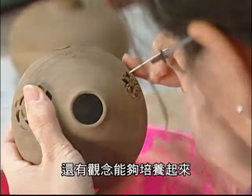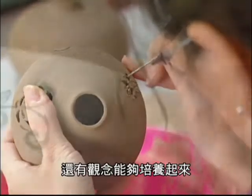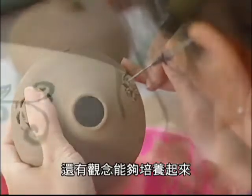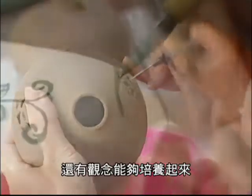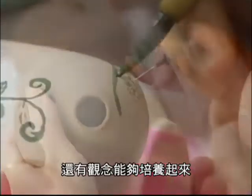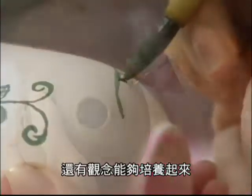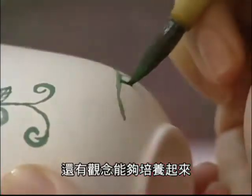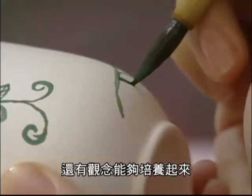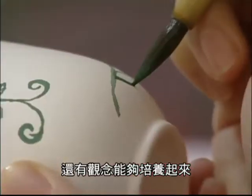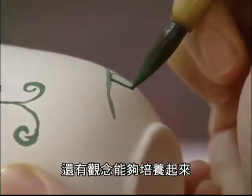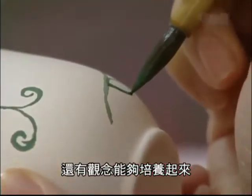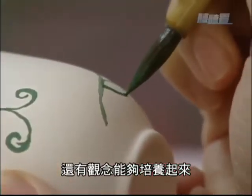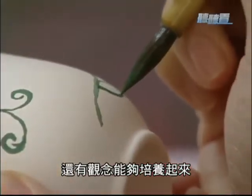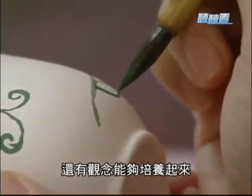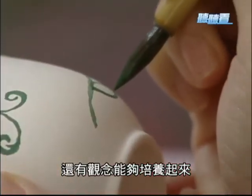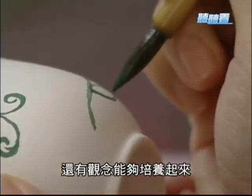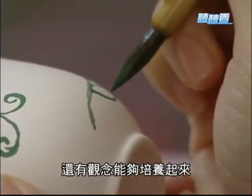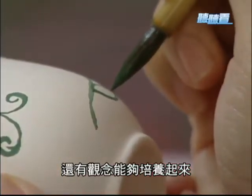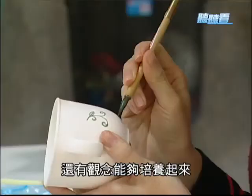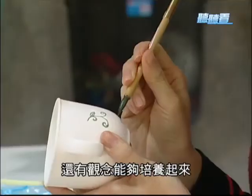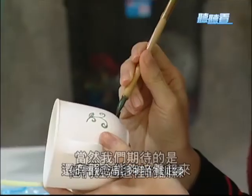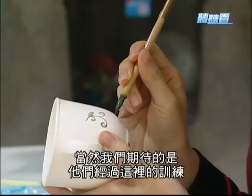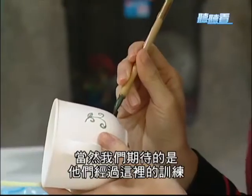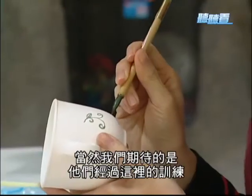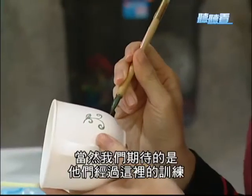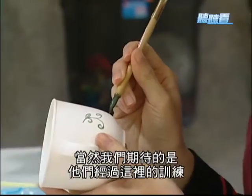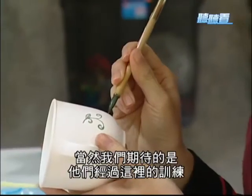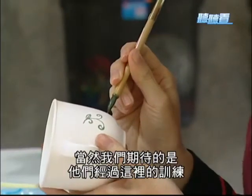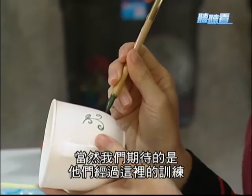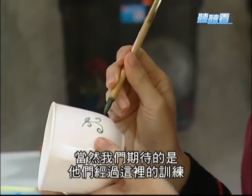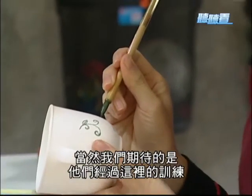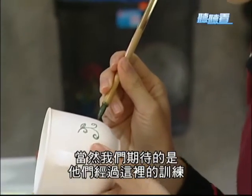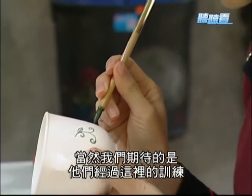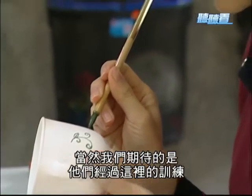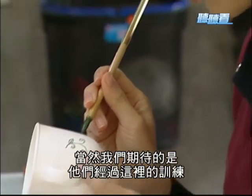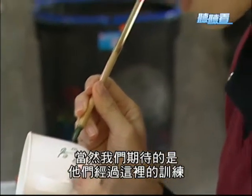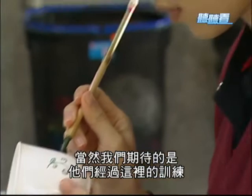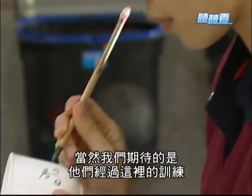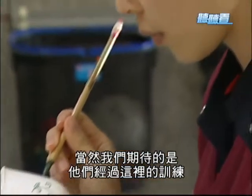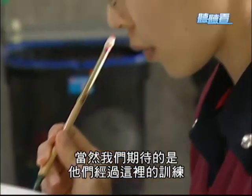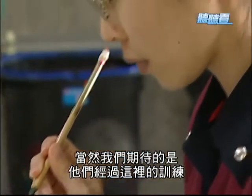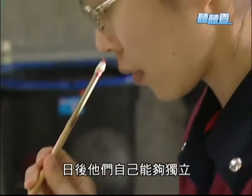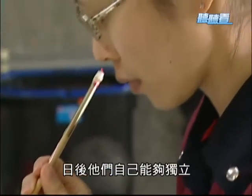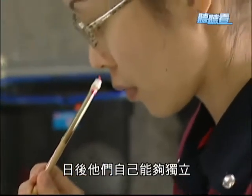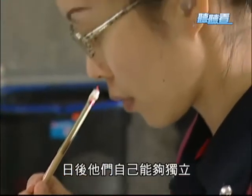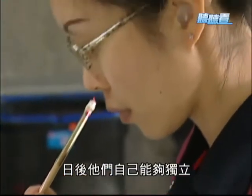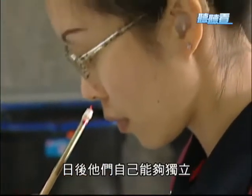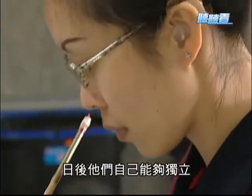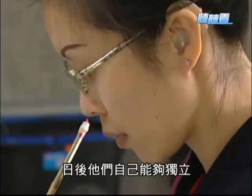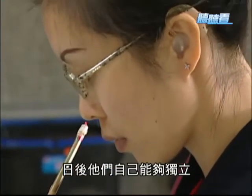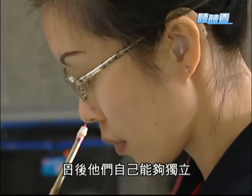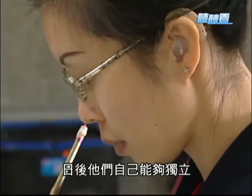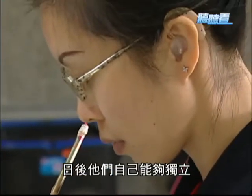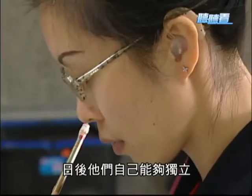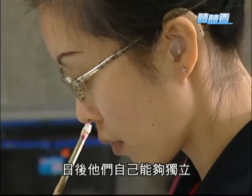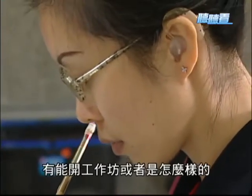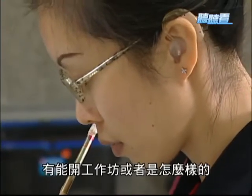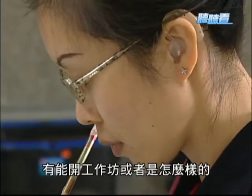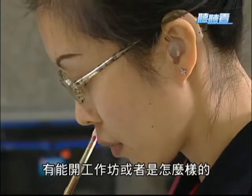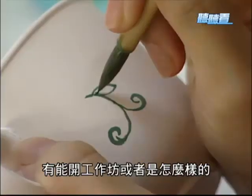念能够培养起来，但我们期待的是他们经过这里的训练日后他们自己能够独立 有能开工